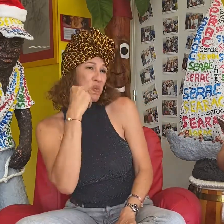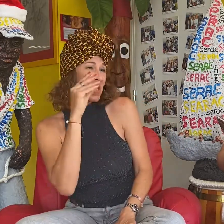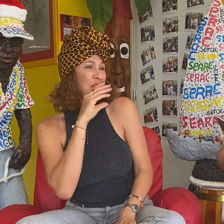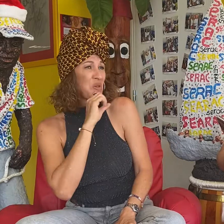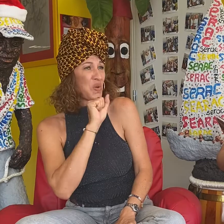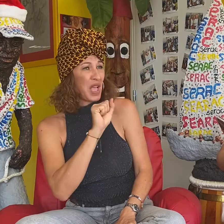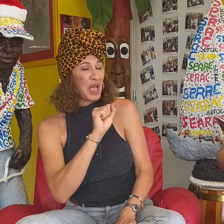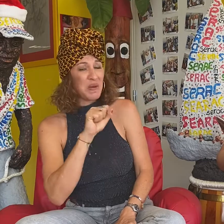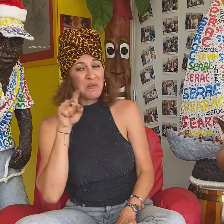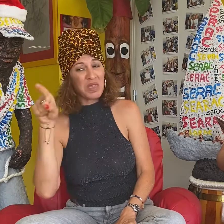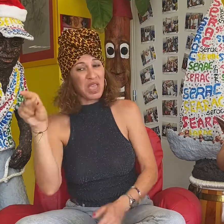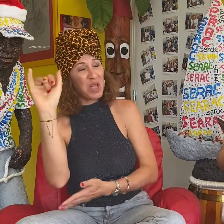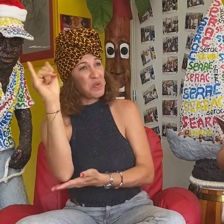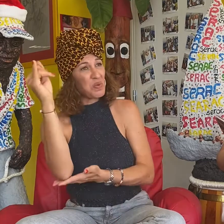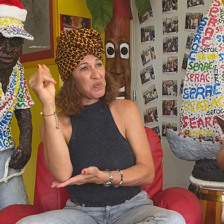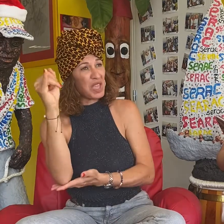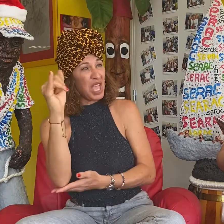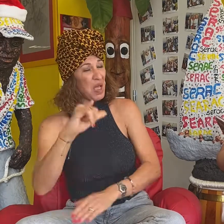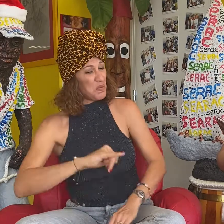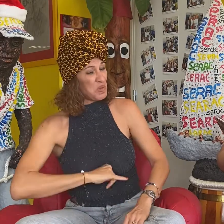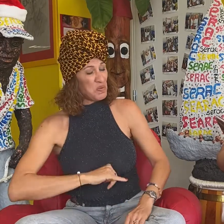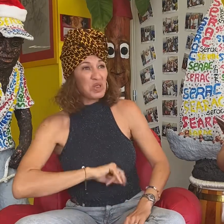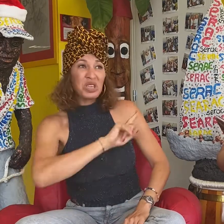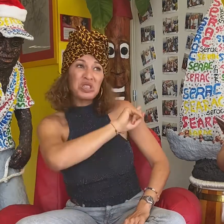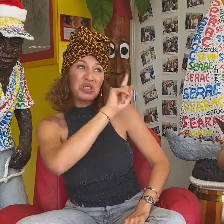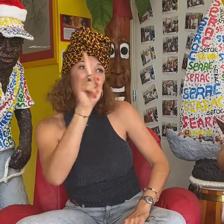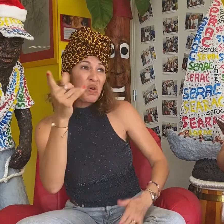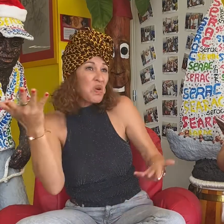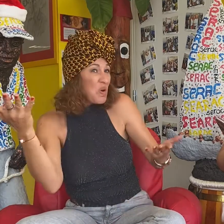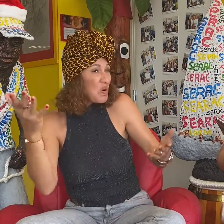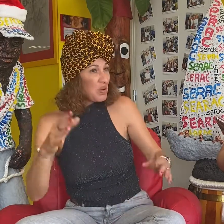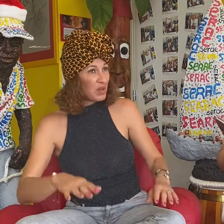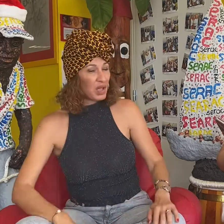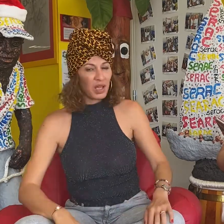pipi. Et pourquoi sont-elles toutes nues?